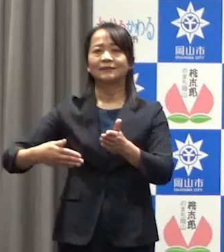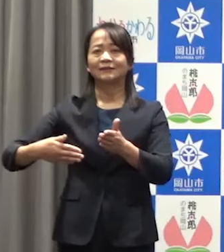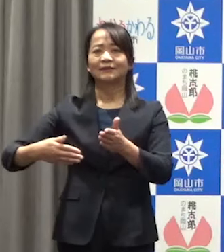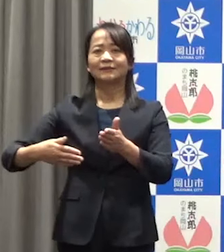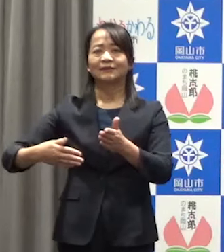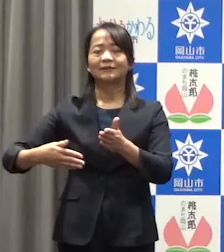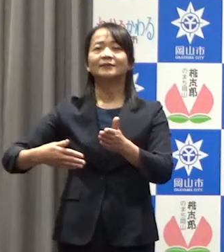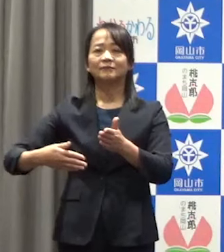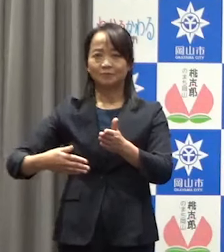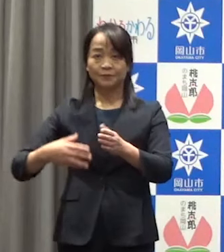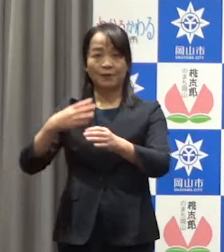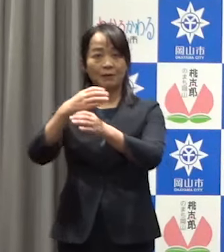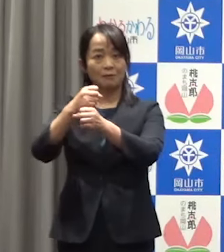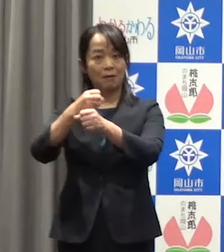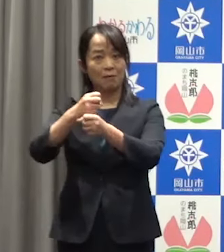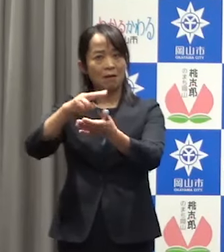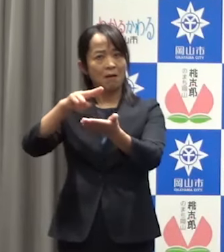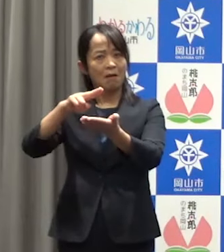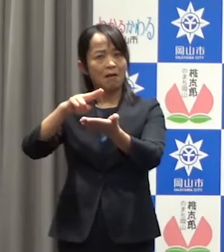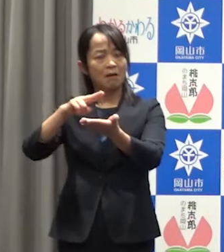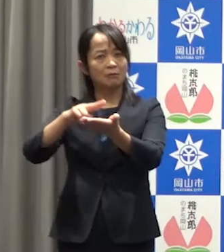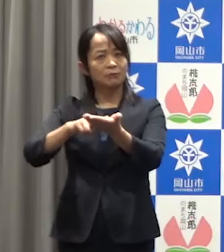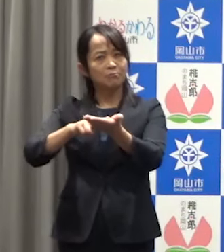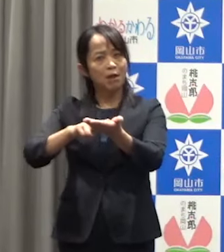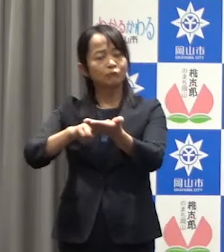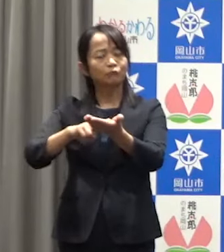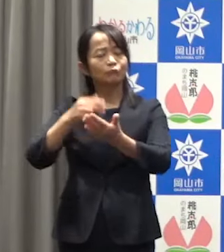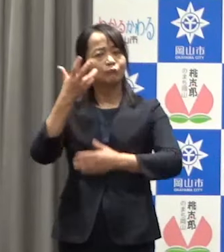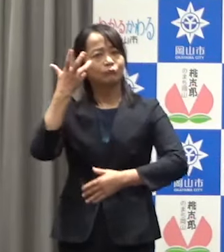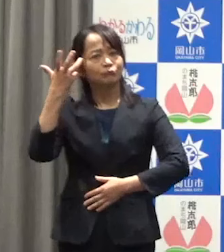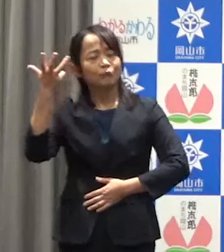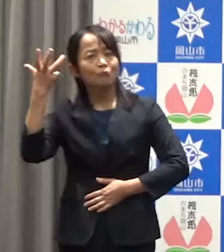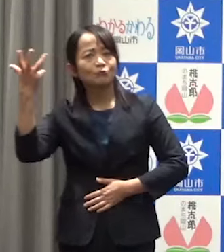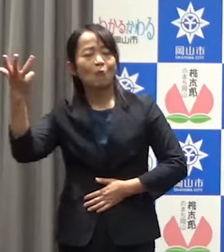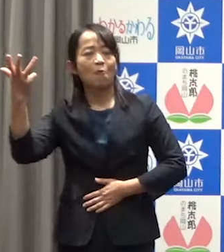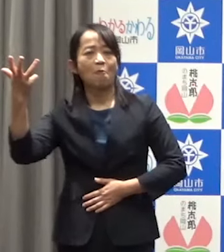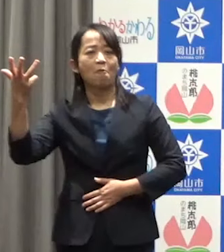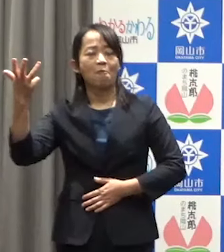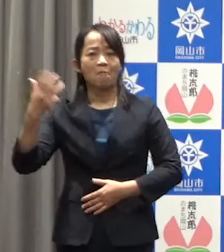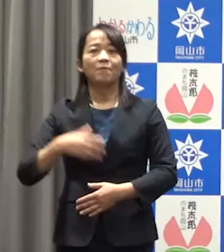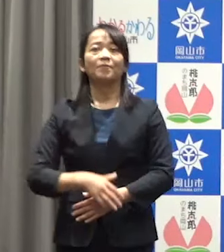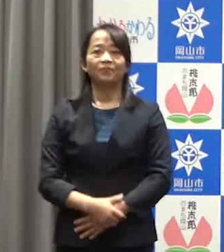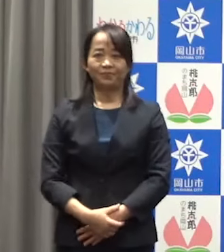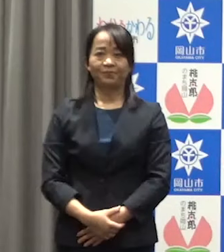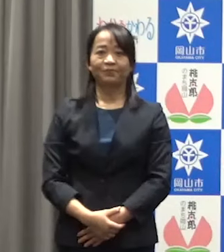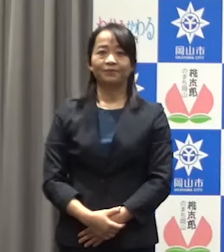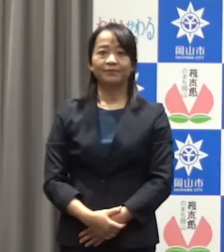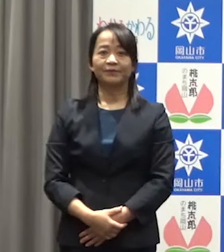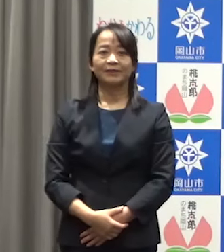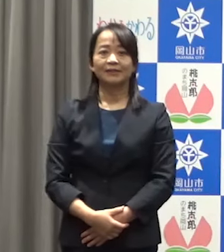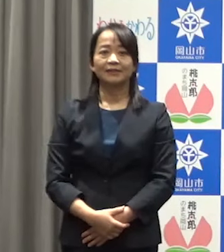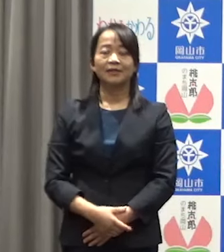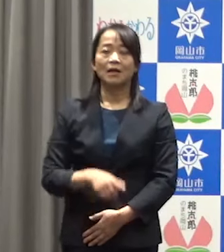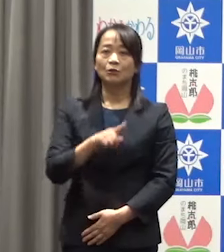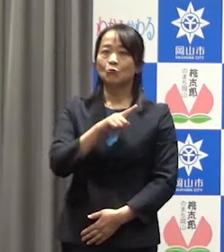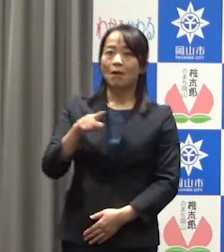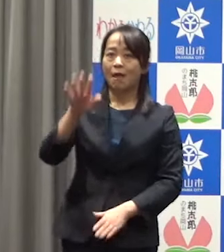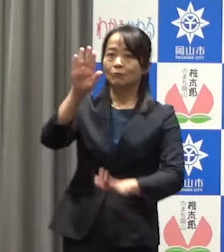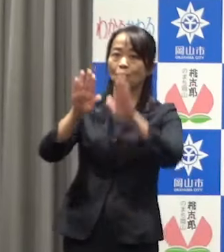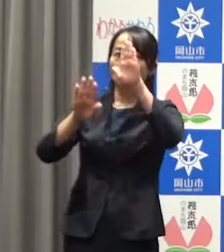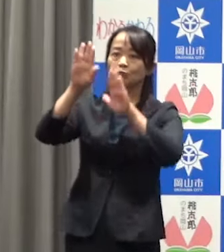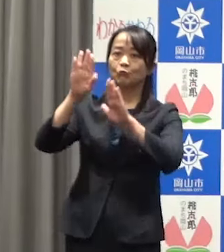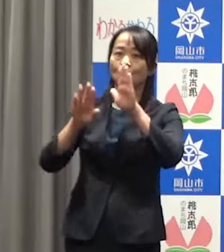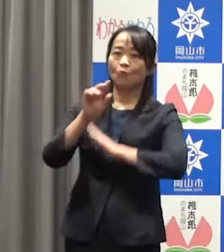日程決めていただけるんではないかと私は思っておりますけれども、それらを見て、